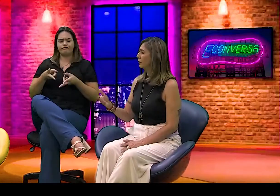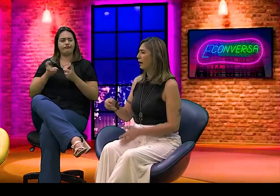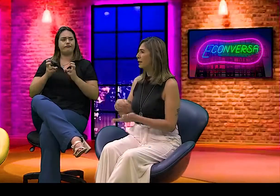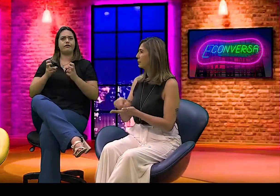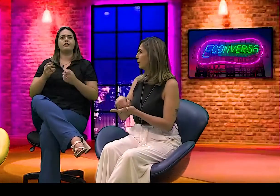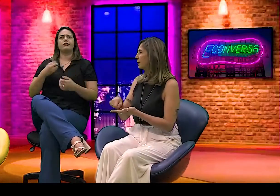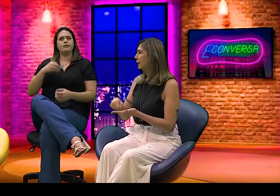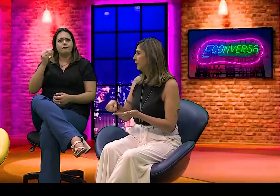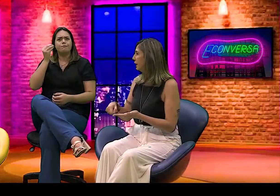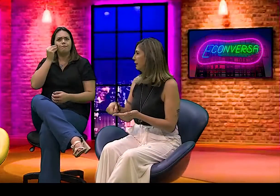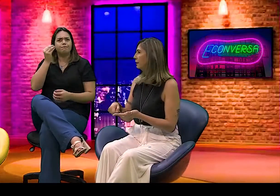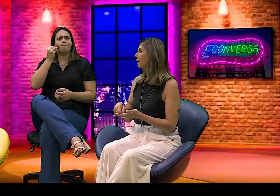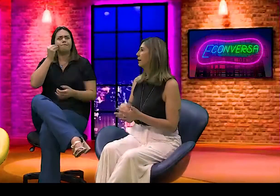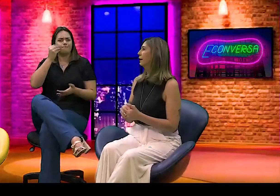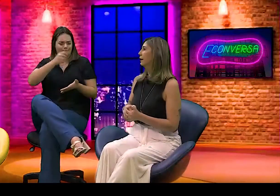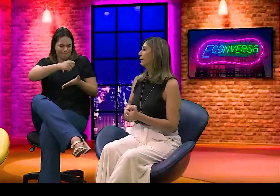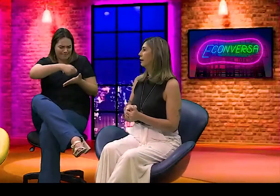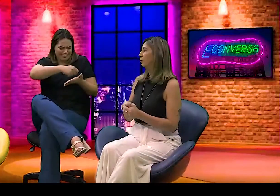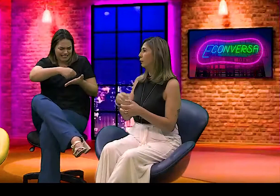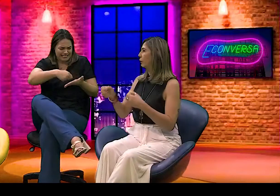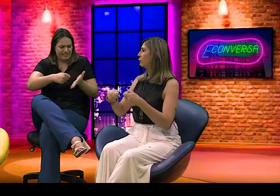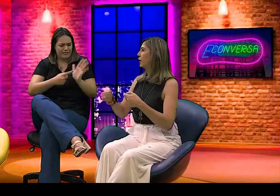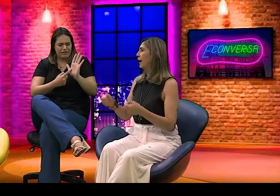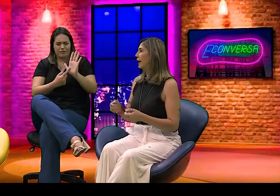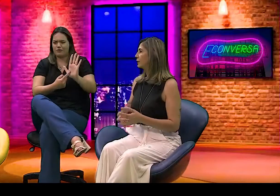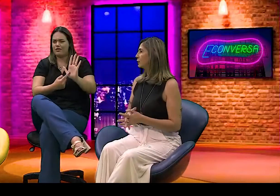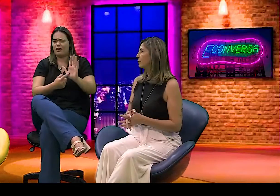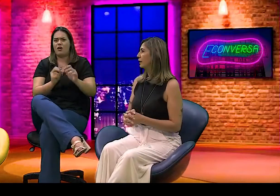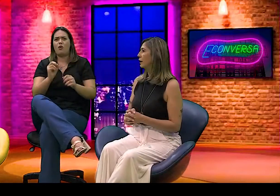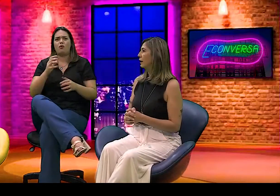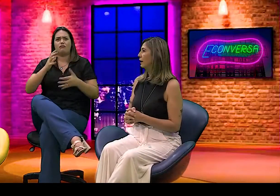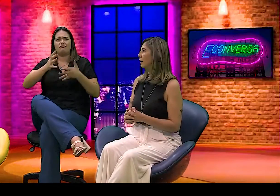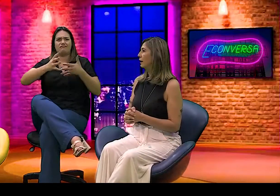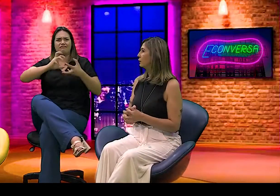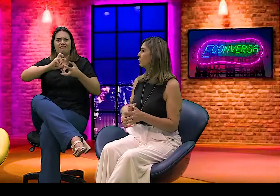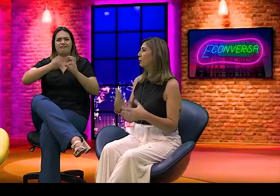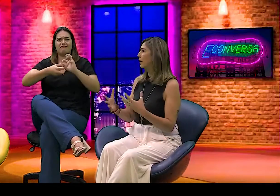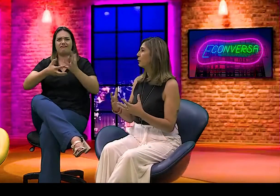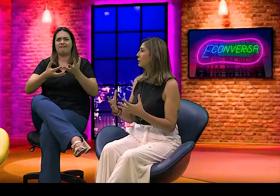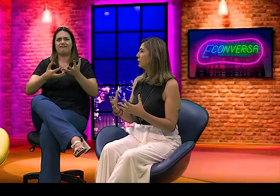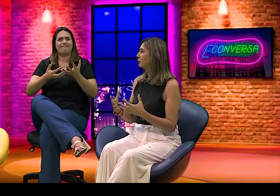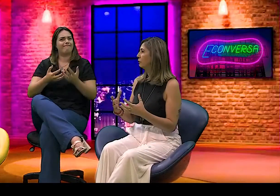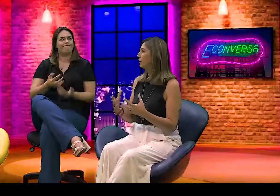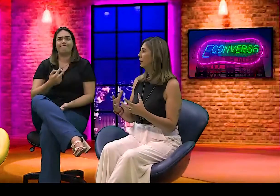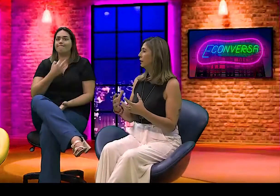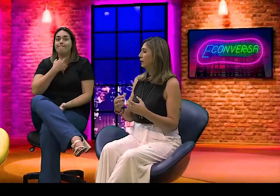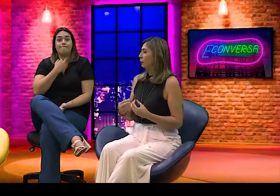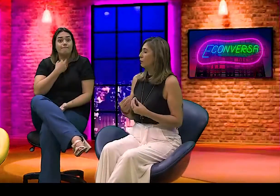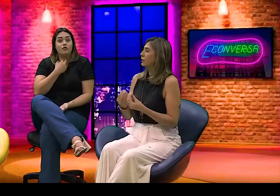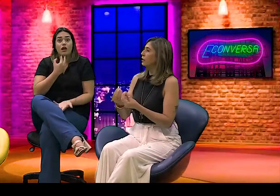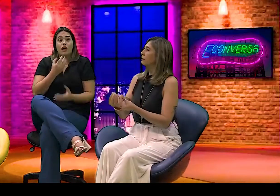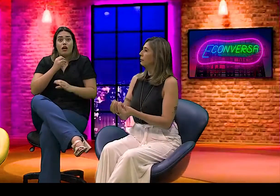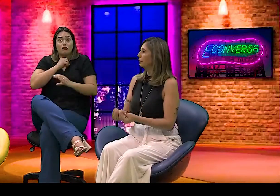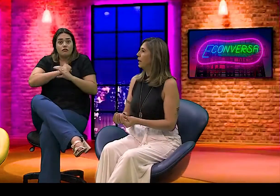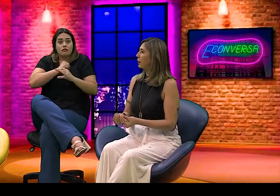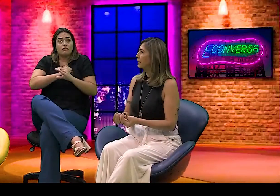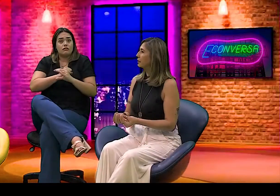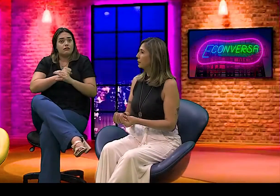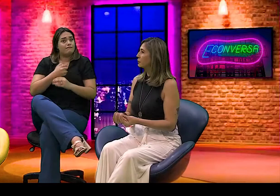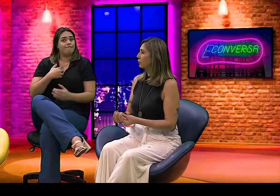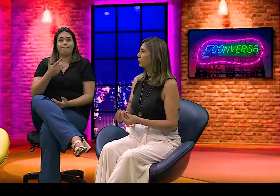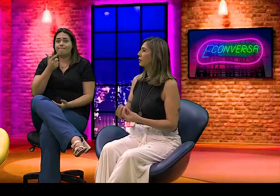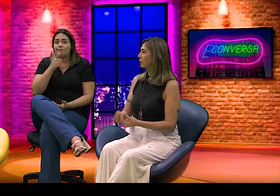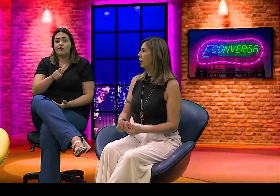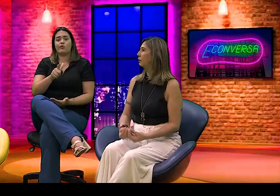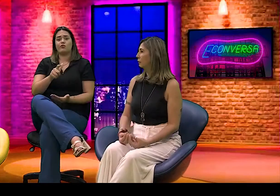mais que eu tentasse por escrita, né, ou por alguns gestos, isso não era possível e eu não conseguia dar para